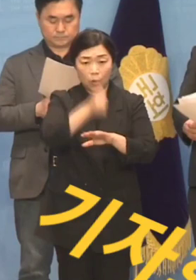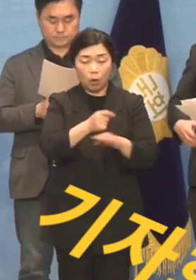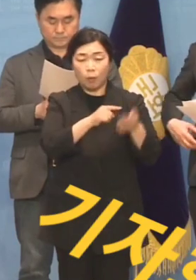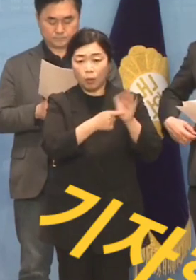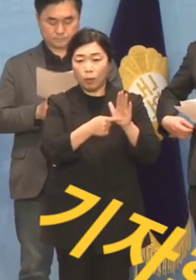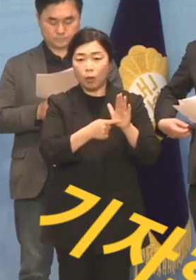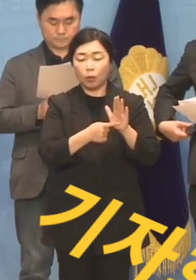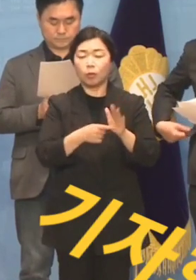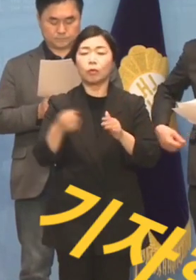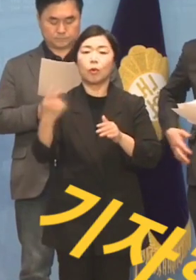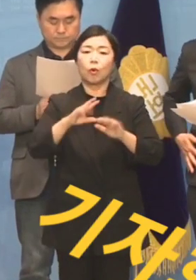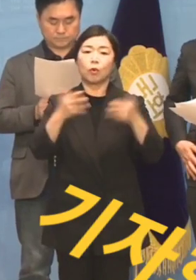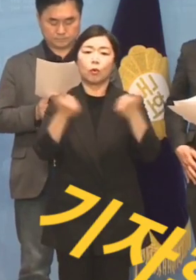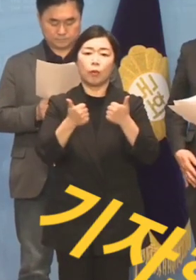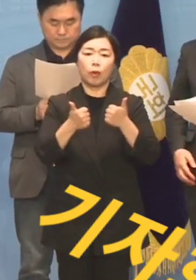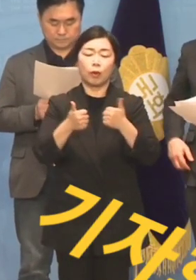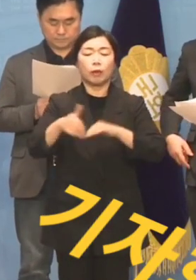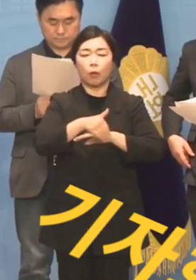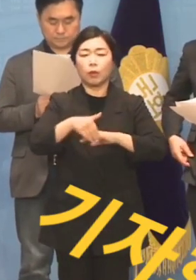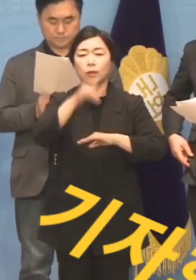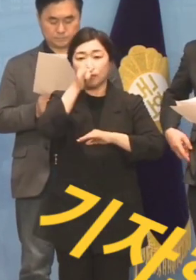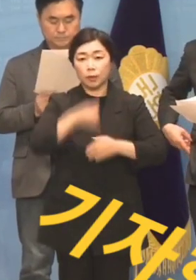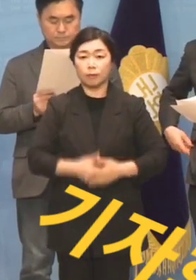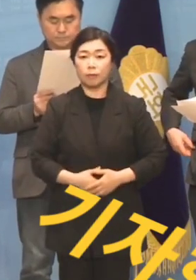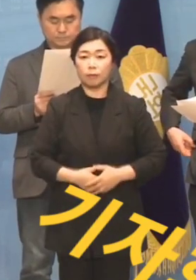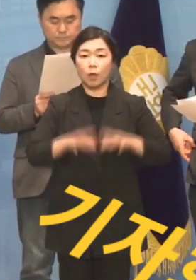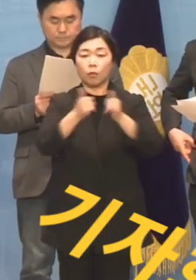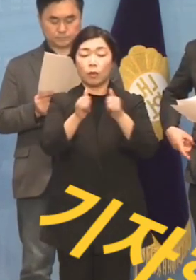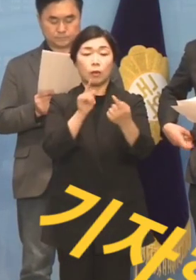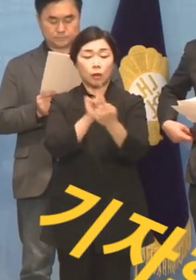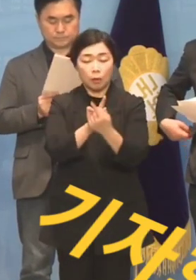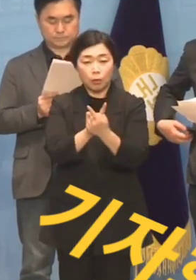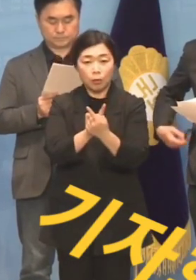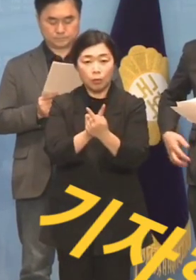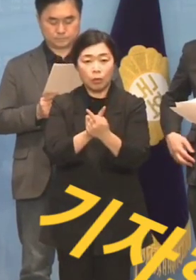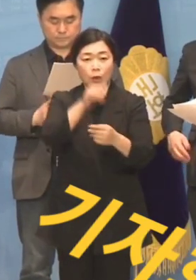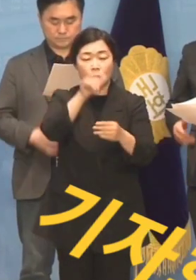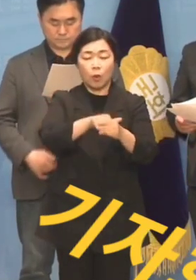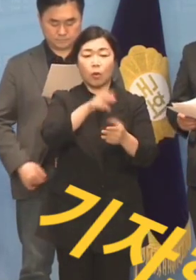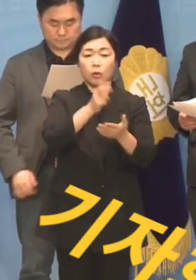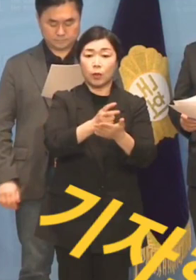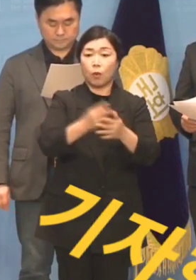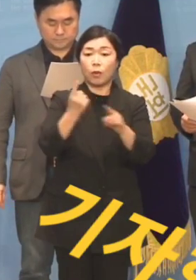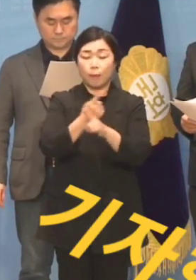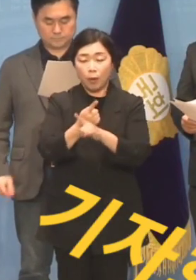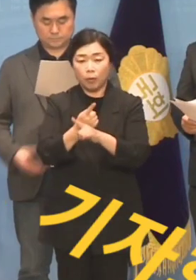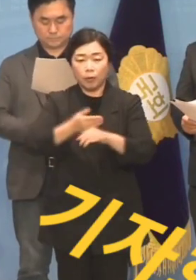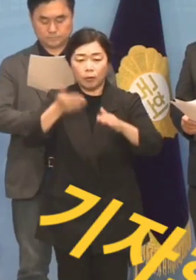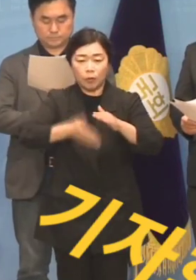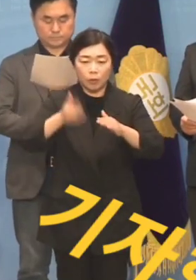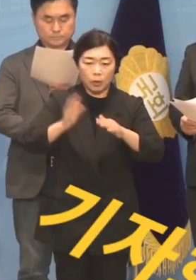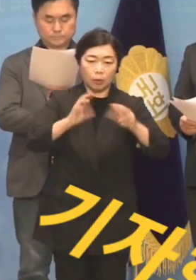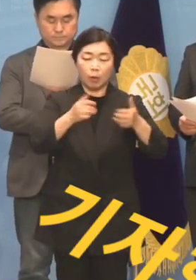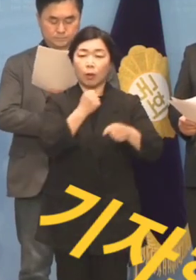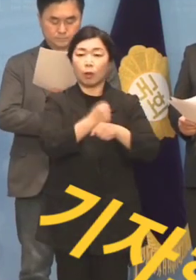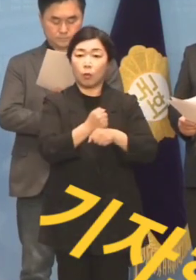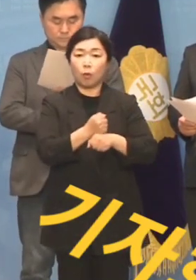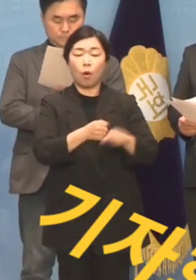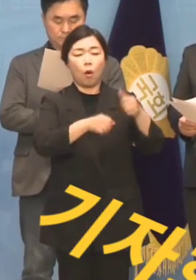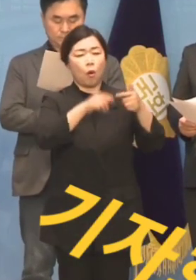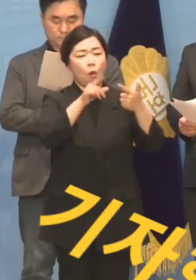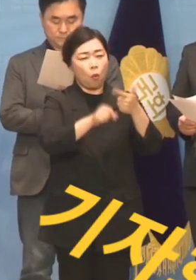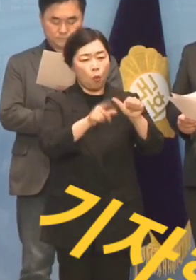토론회를 추진하겠습니다. 국민들을 대상으로 선거제도 개편을 공론화하고 5월 말 늦어도 6월